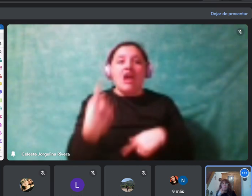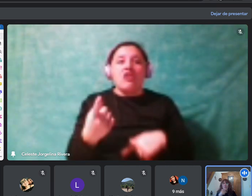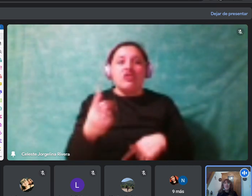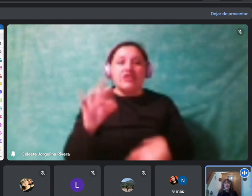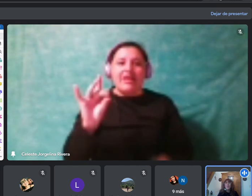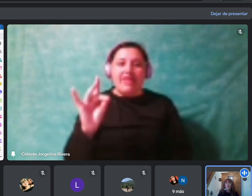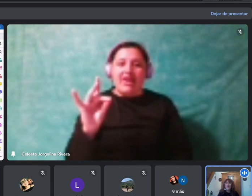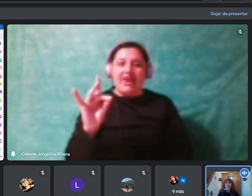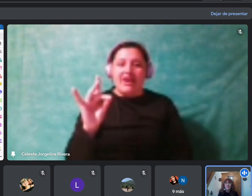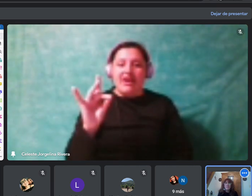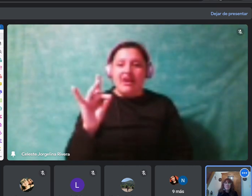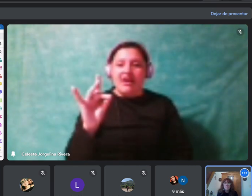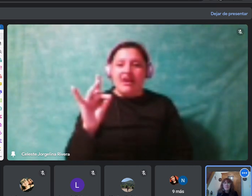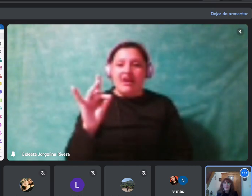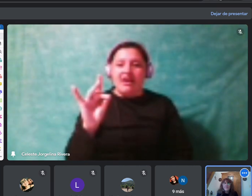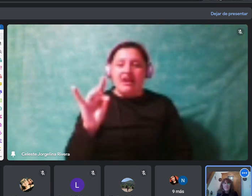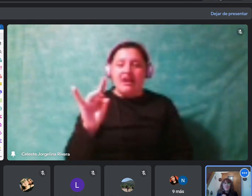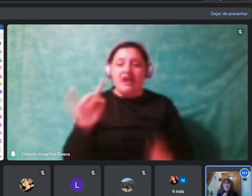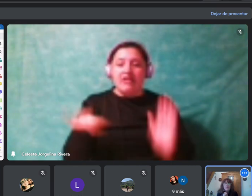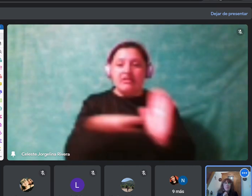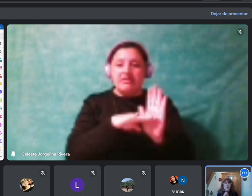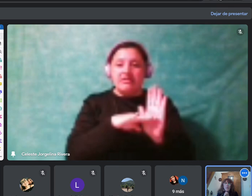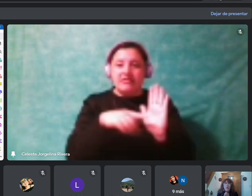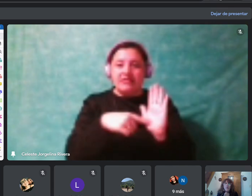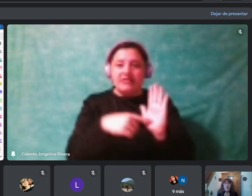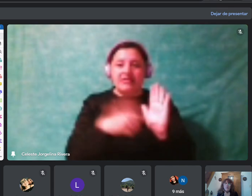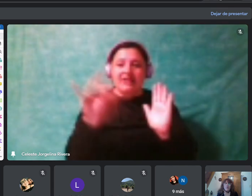¿Cómo serían los bloques?